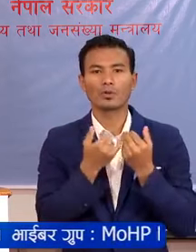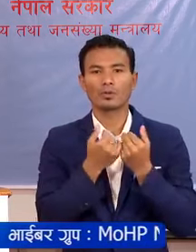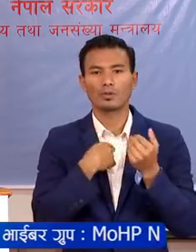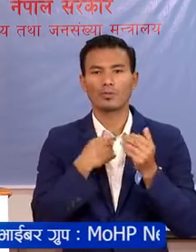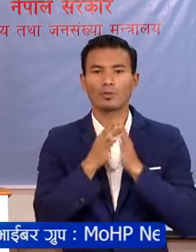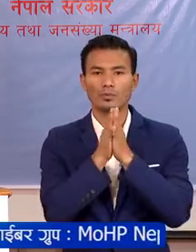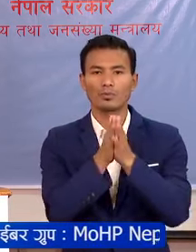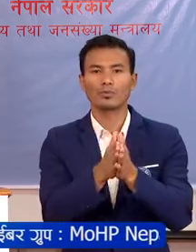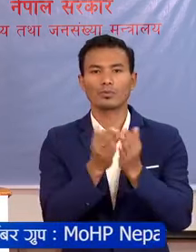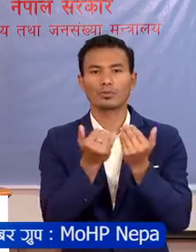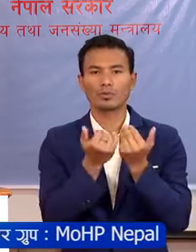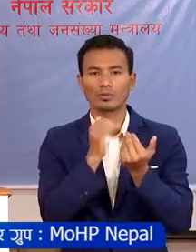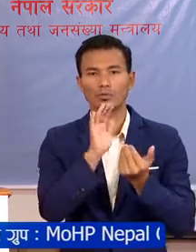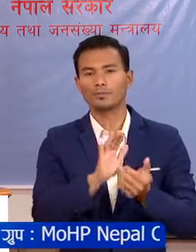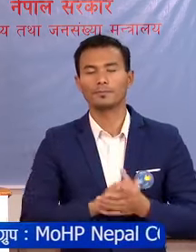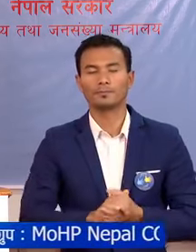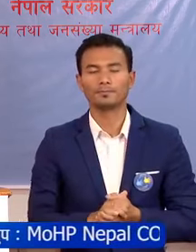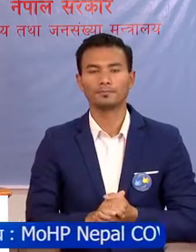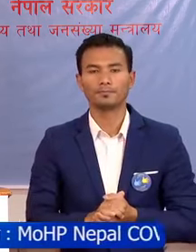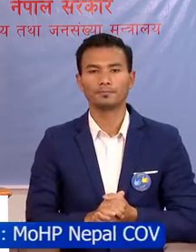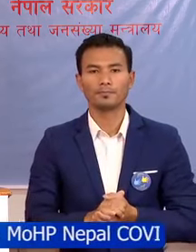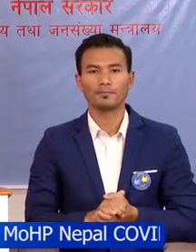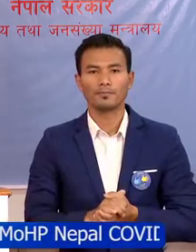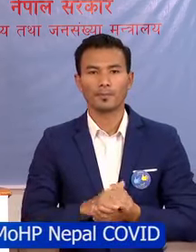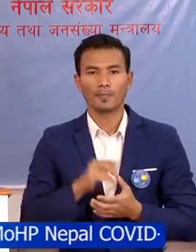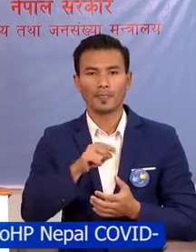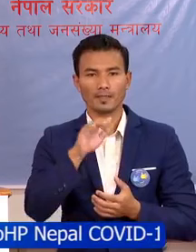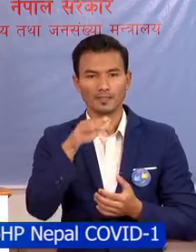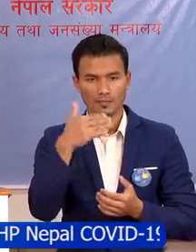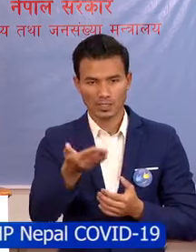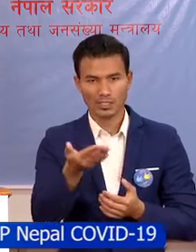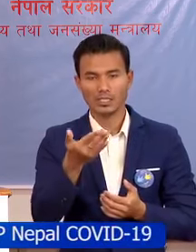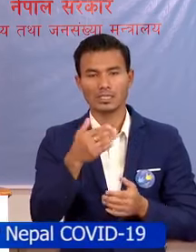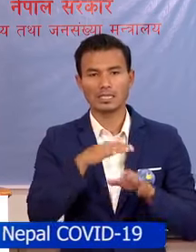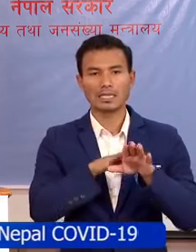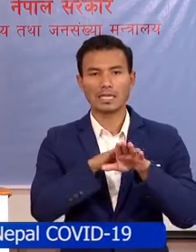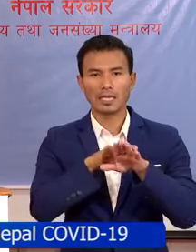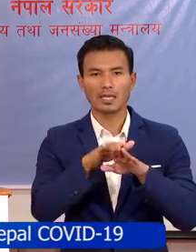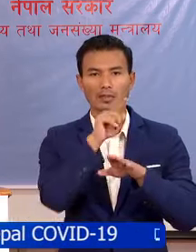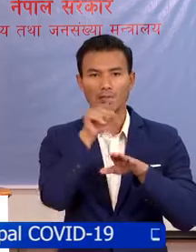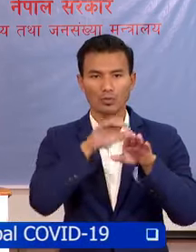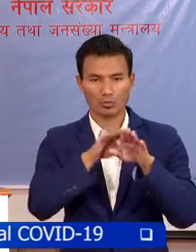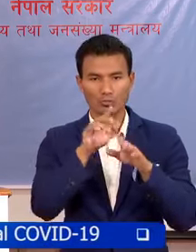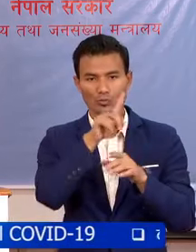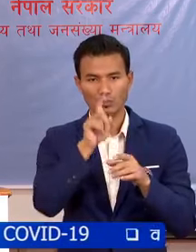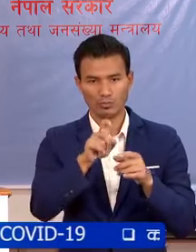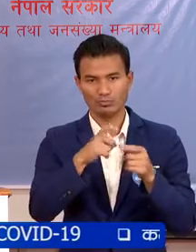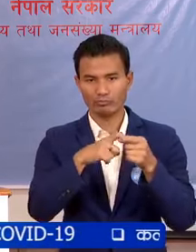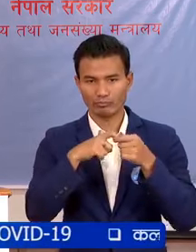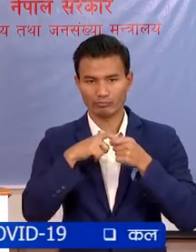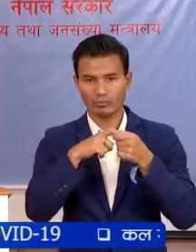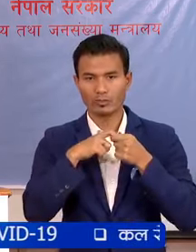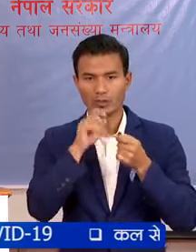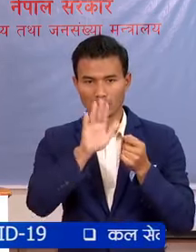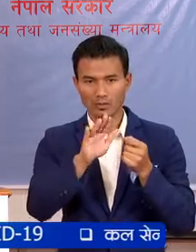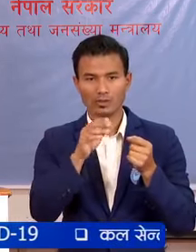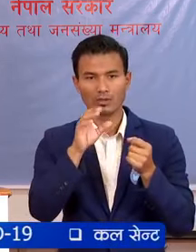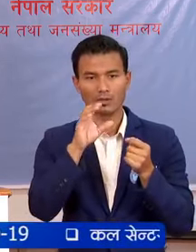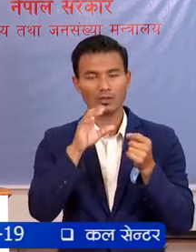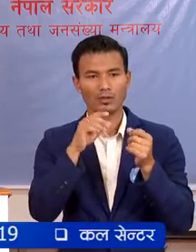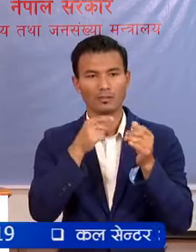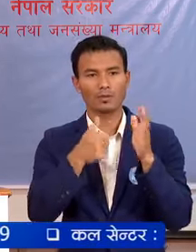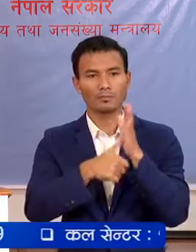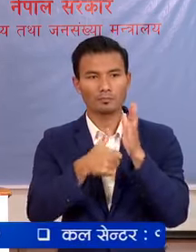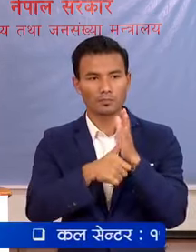बिनम्र अनुरोद गर्दा छों। एसपची आमिले देरे जसो यहार को जिग्धियासामा कंट्राक्ट्रेसिंग बने को